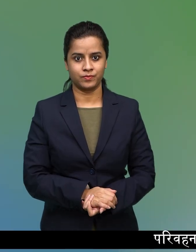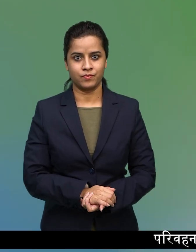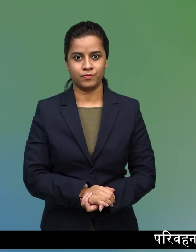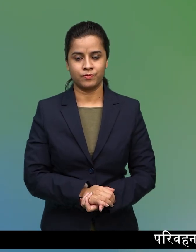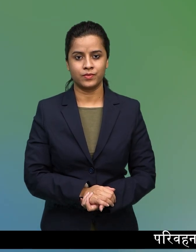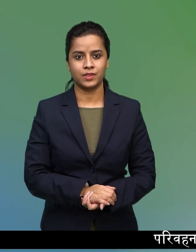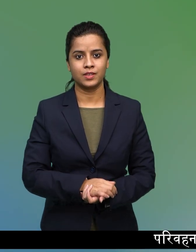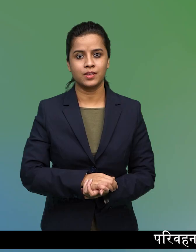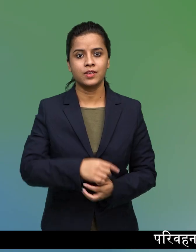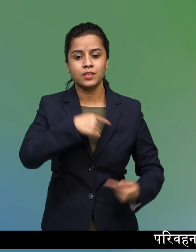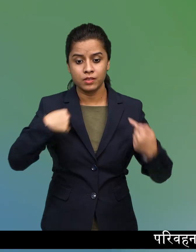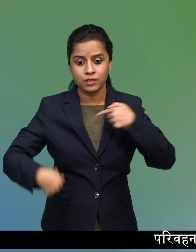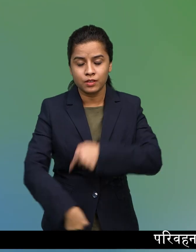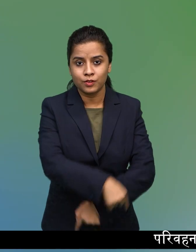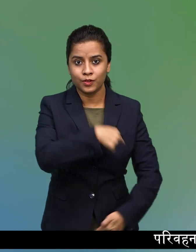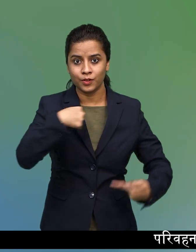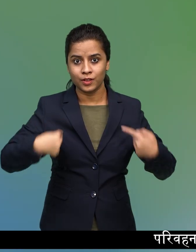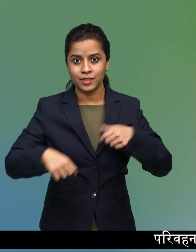परिवहन प्रणालीमध्ये वाहक द्रव्ये,